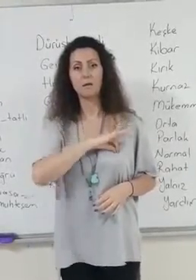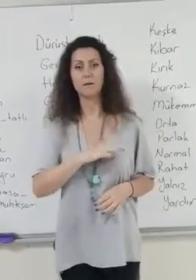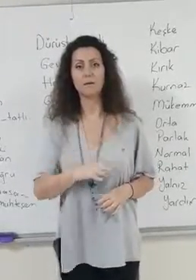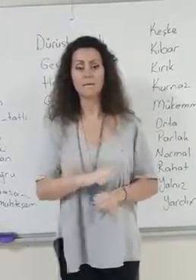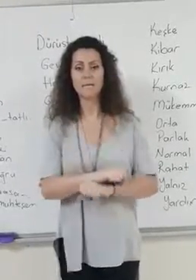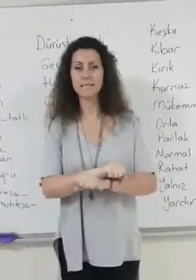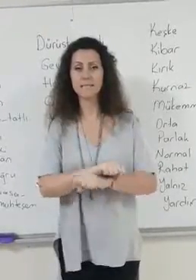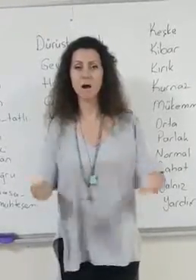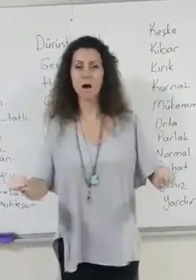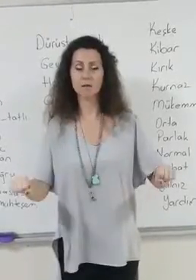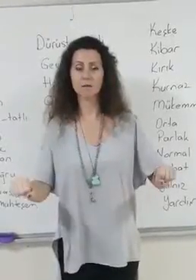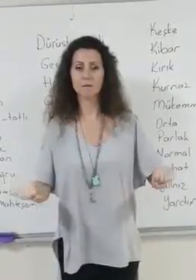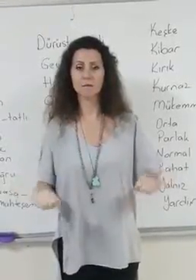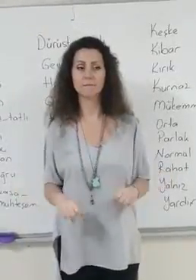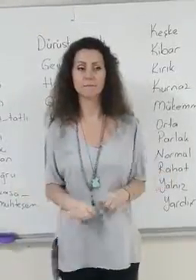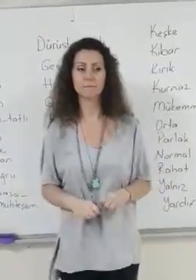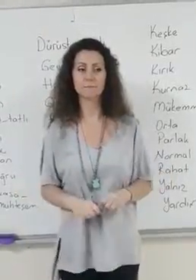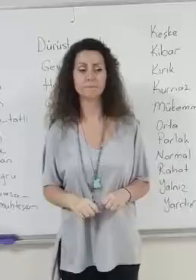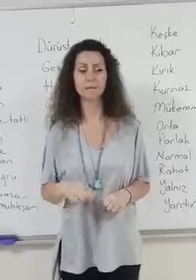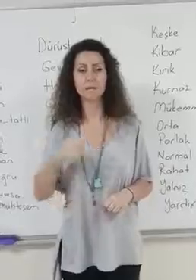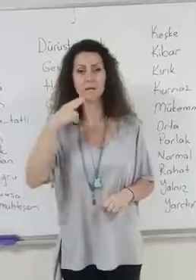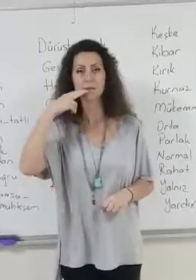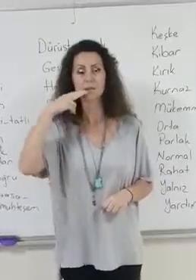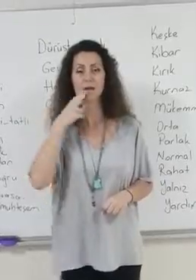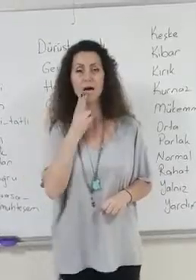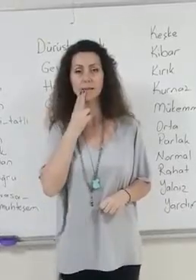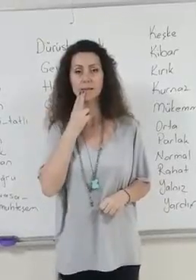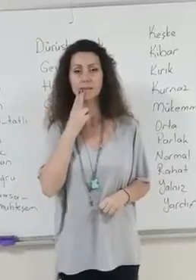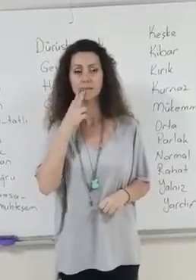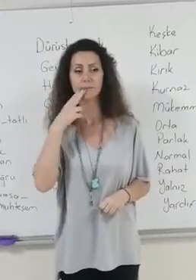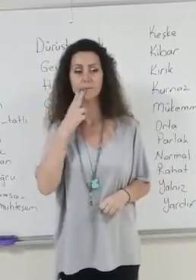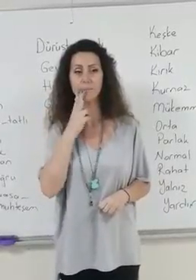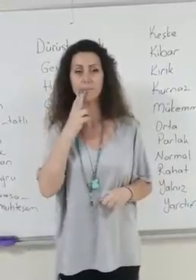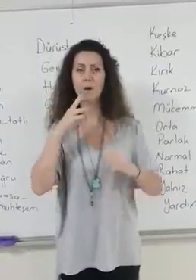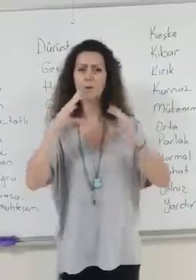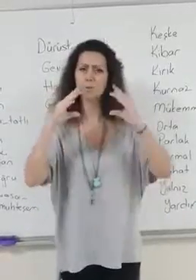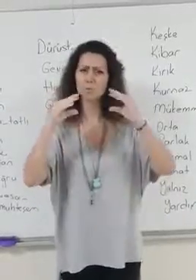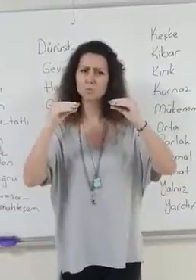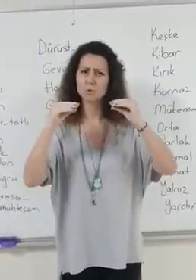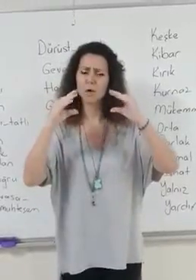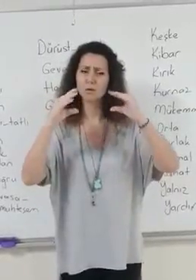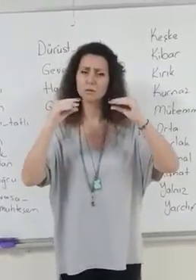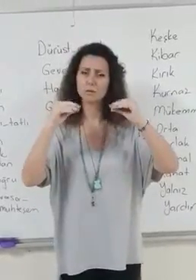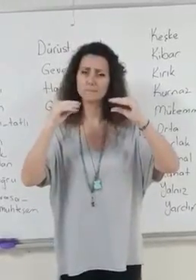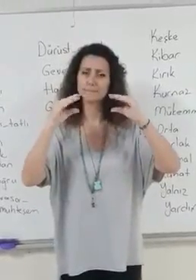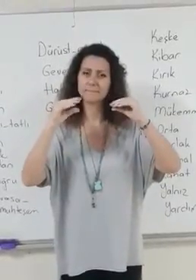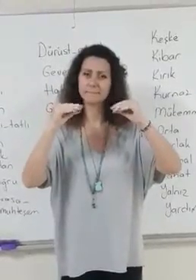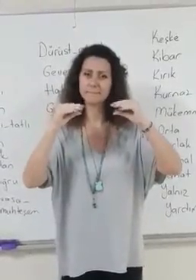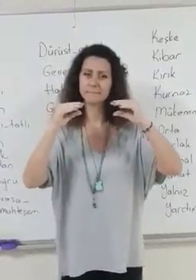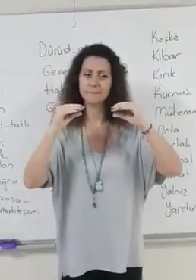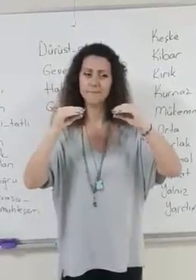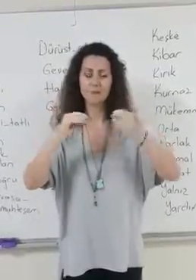zarar, sert, yumuşak, sorun, problem,